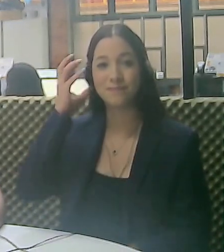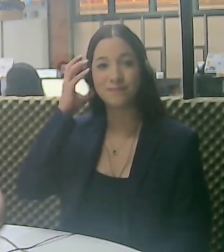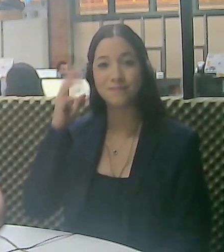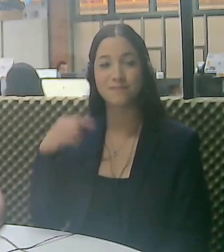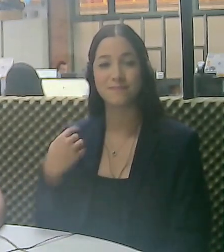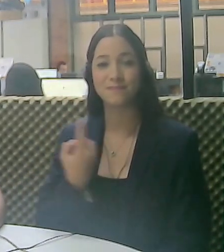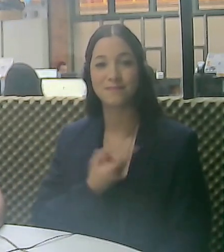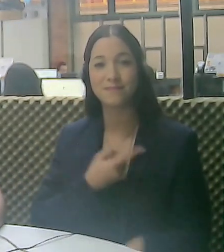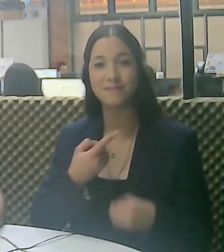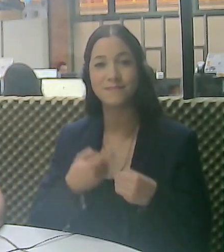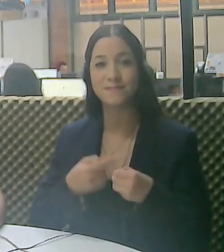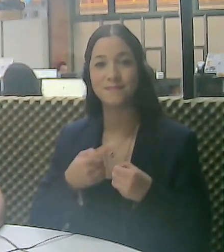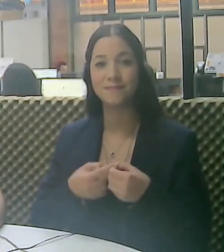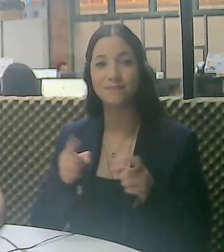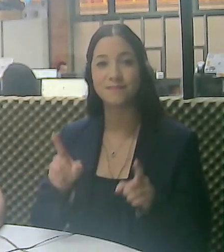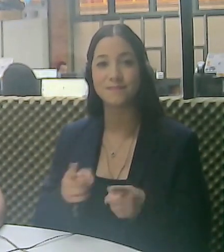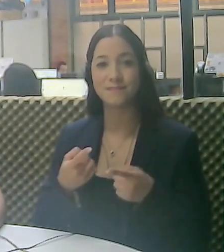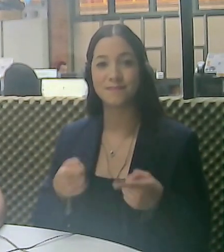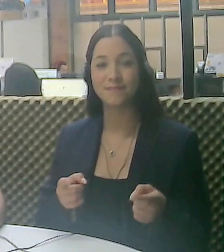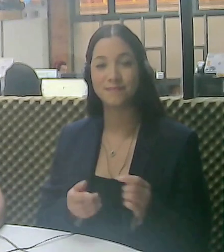Rádio Nossa Cidade.